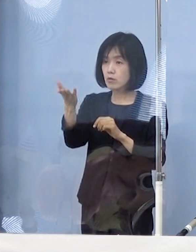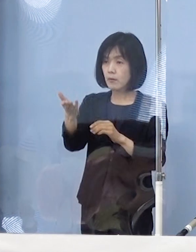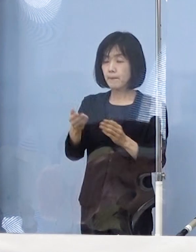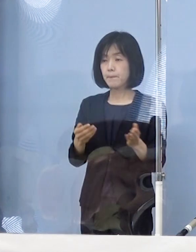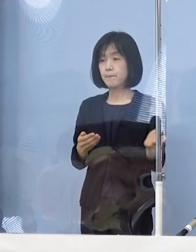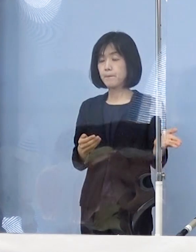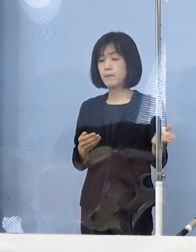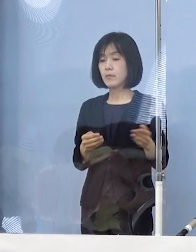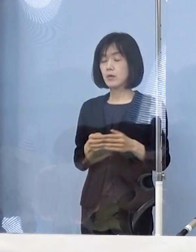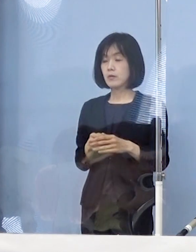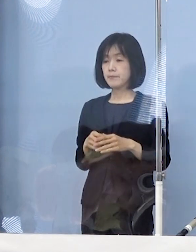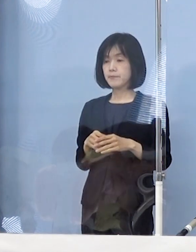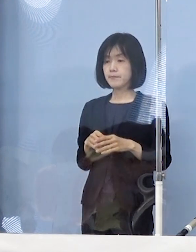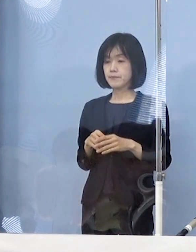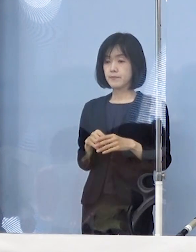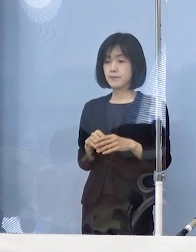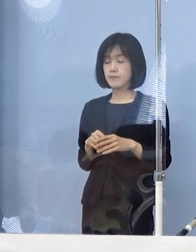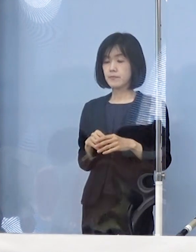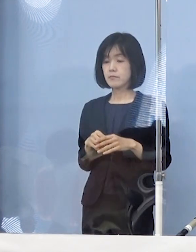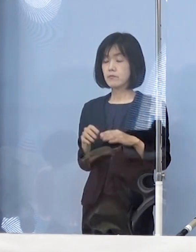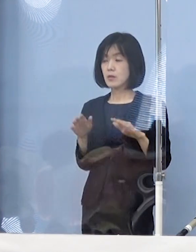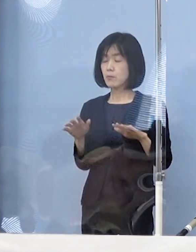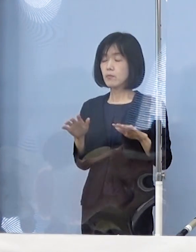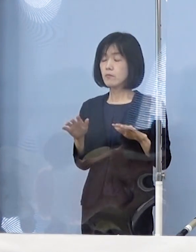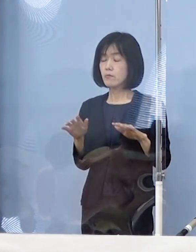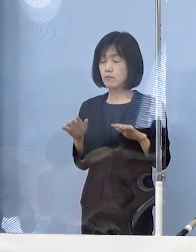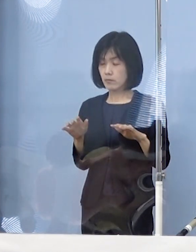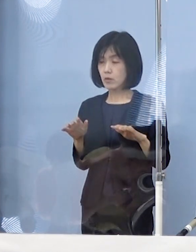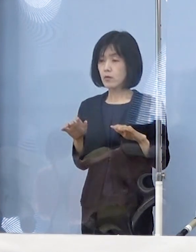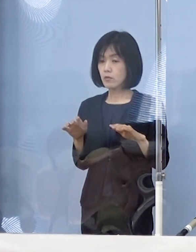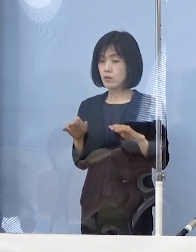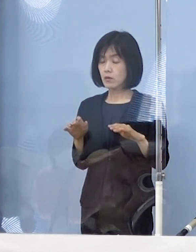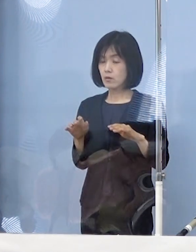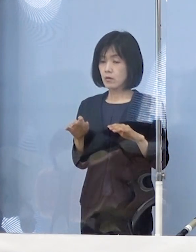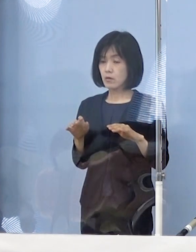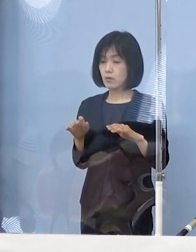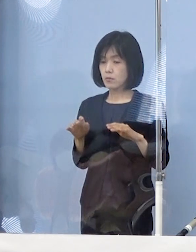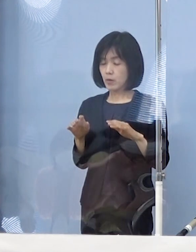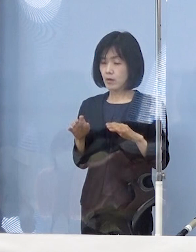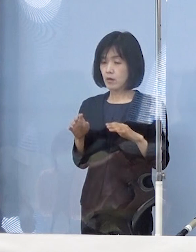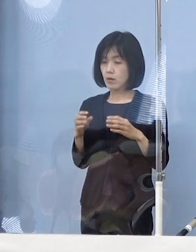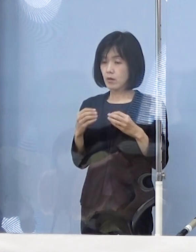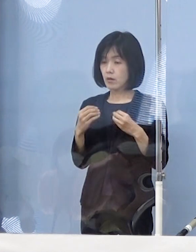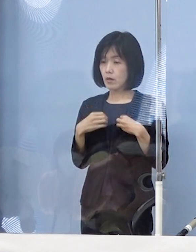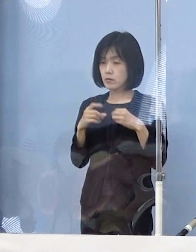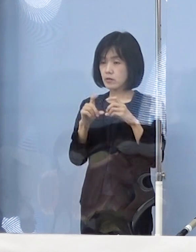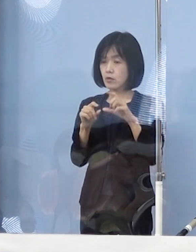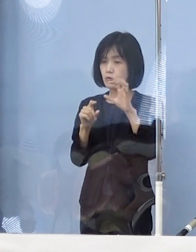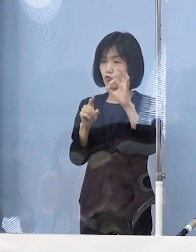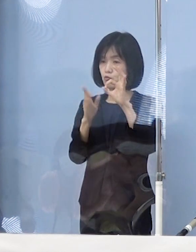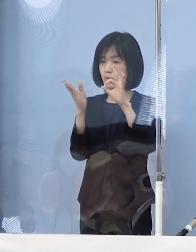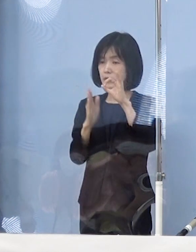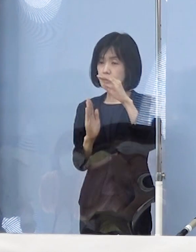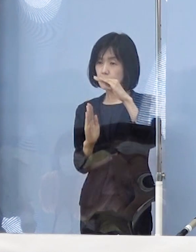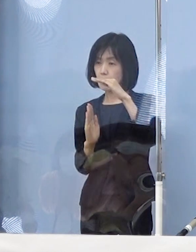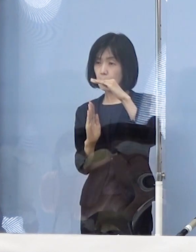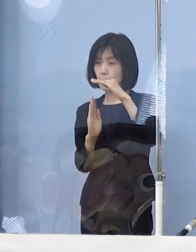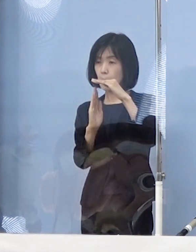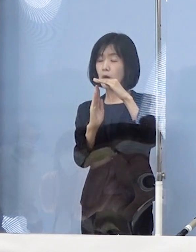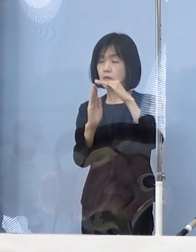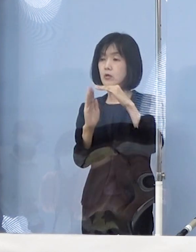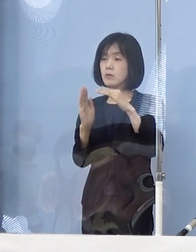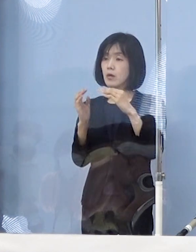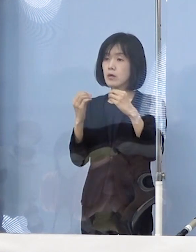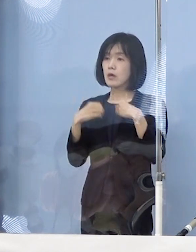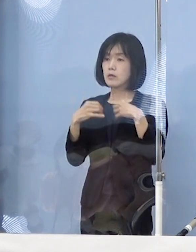ですね、現時点では比較的10% に近づいているということで、感染がもともと数